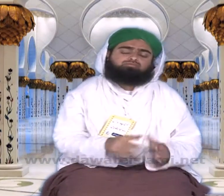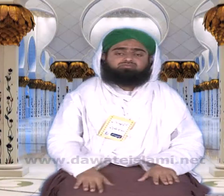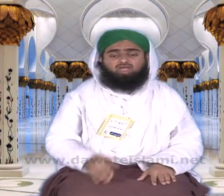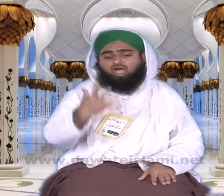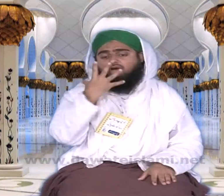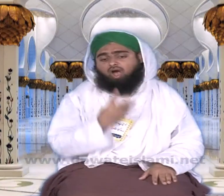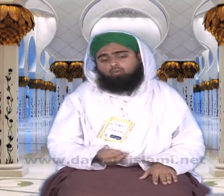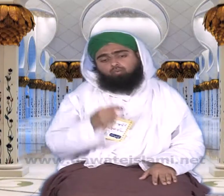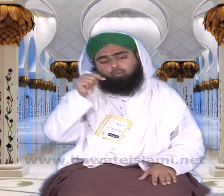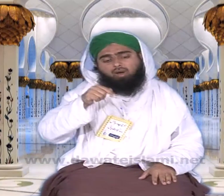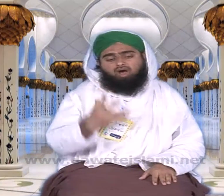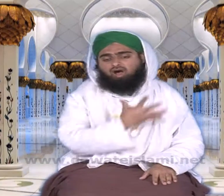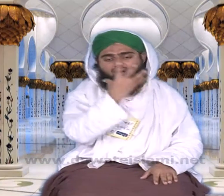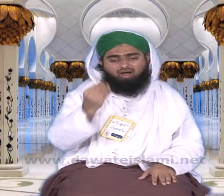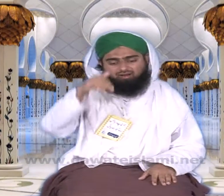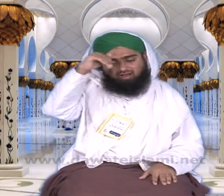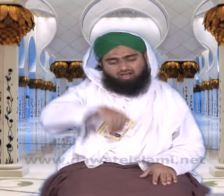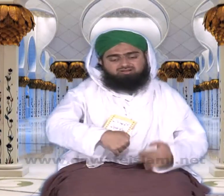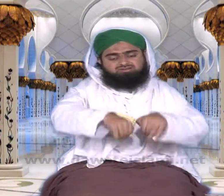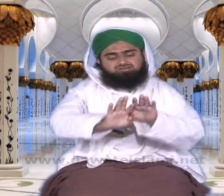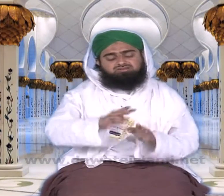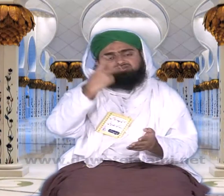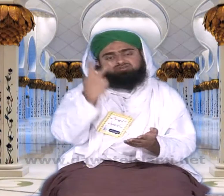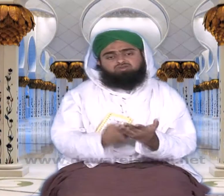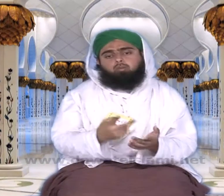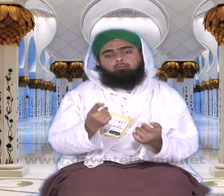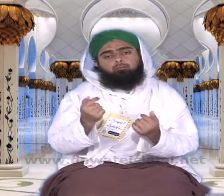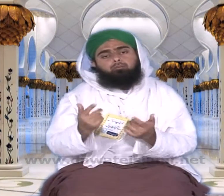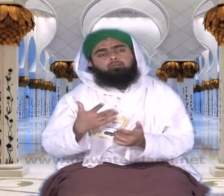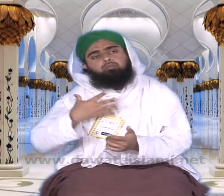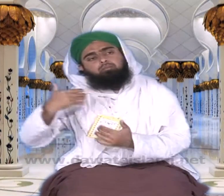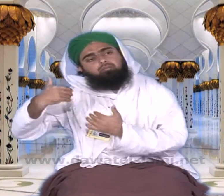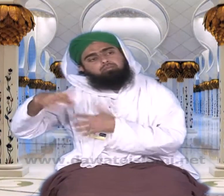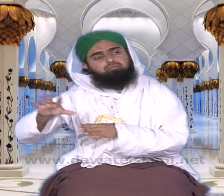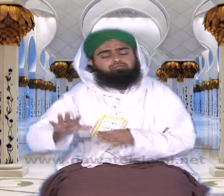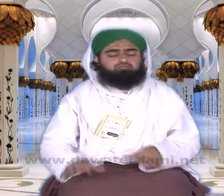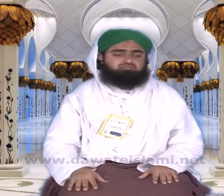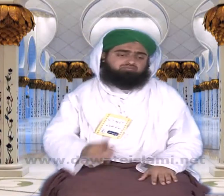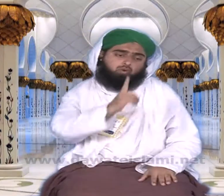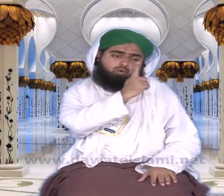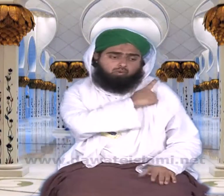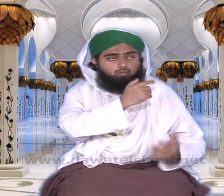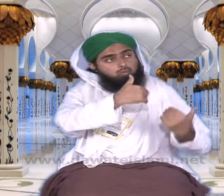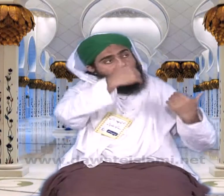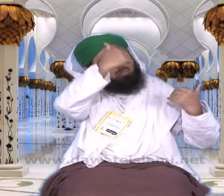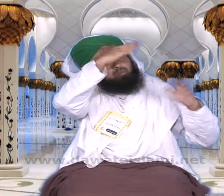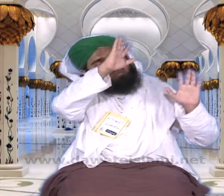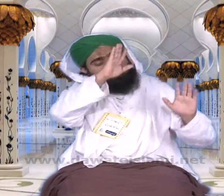آج ان کا کوئی پرسان حال نہیں سارا مال وبال ہوا پڑا ہے گناہوں کا دھیر